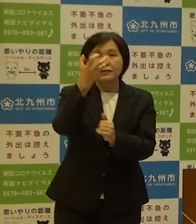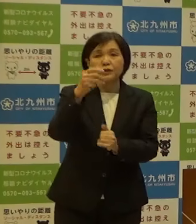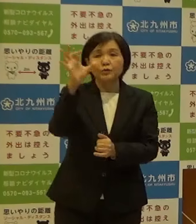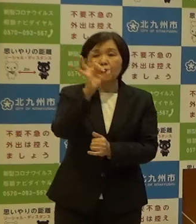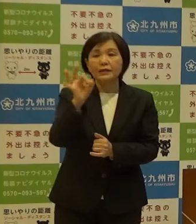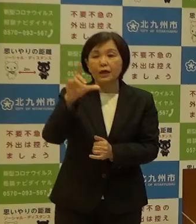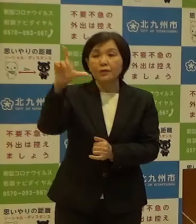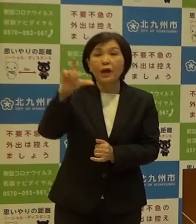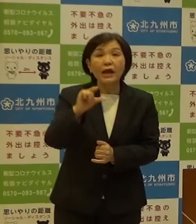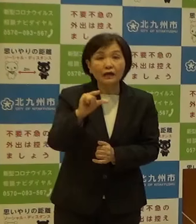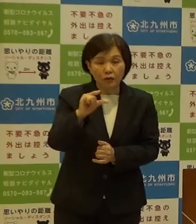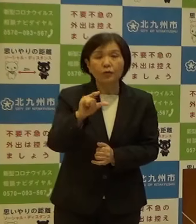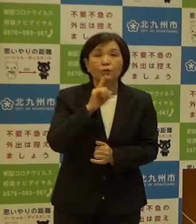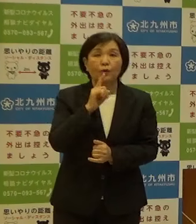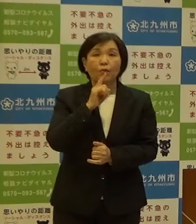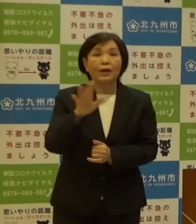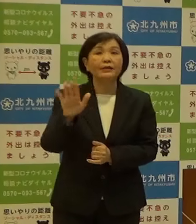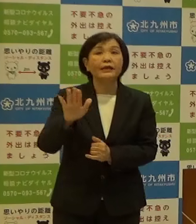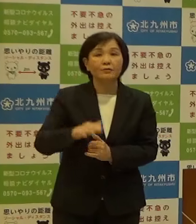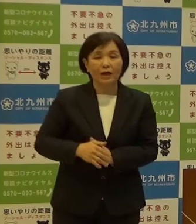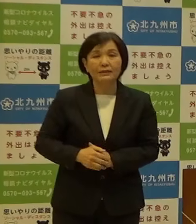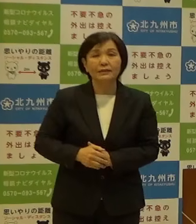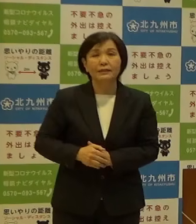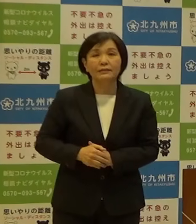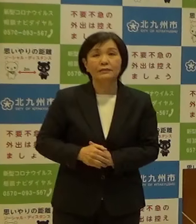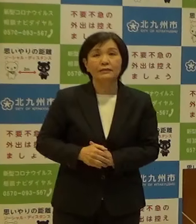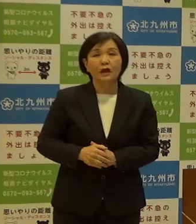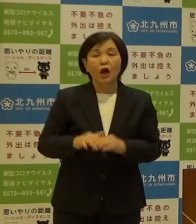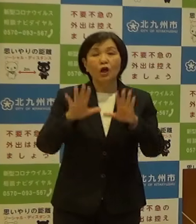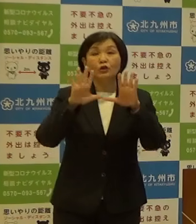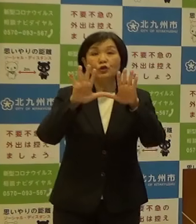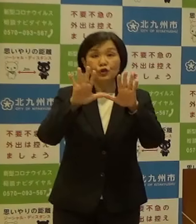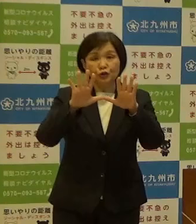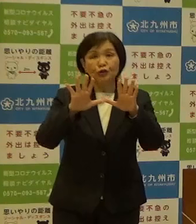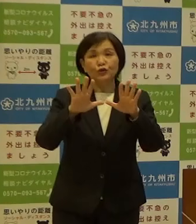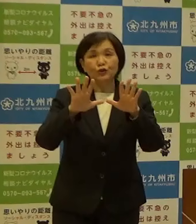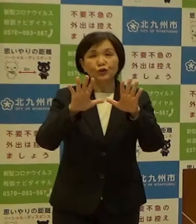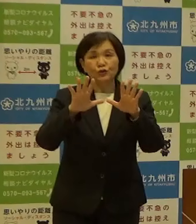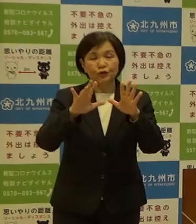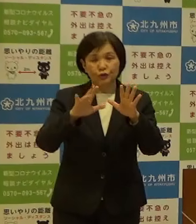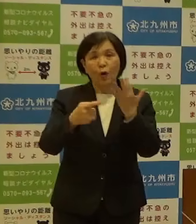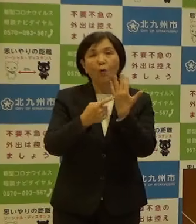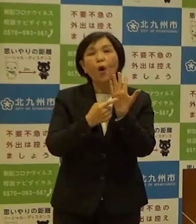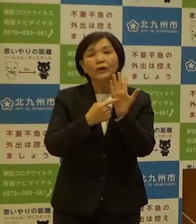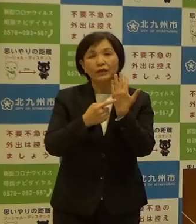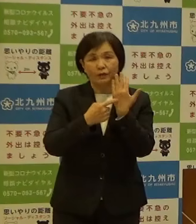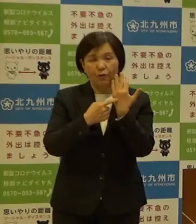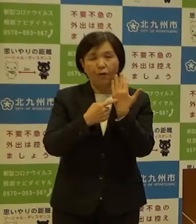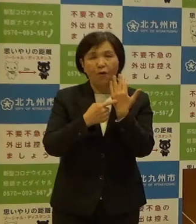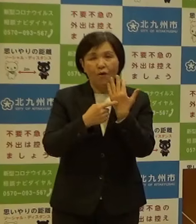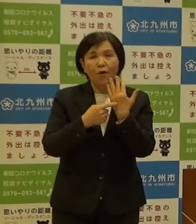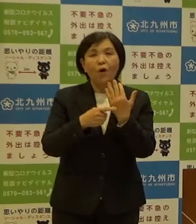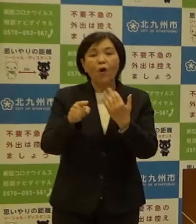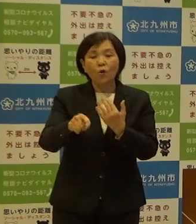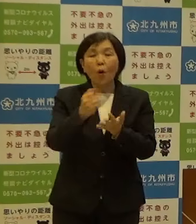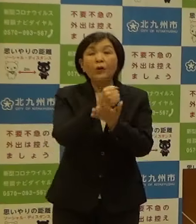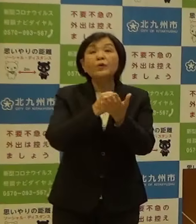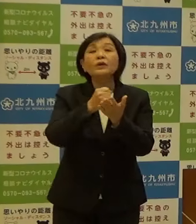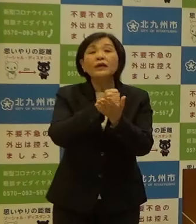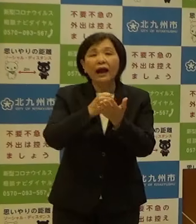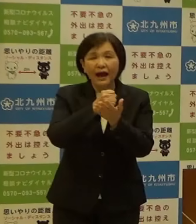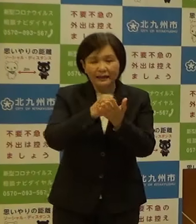わけでございますが、私どももこうやっていろんな機会に PR をさせていただきまして、